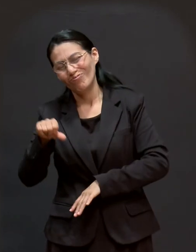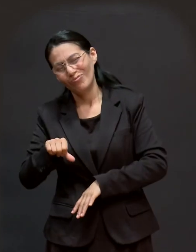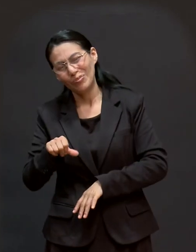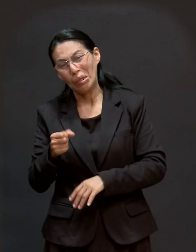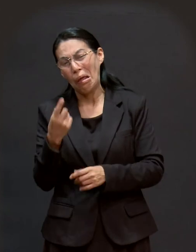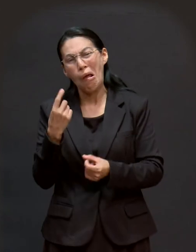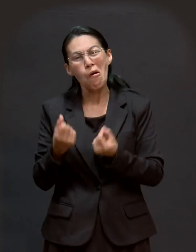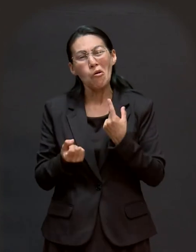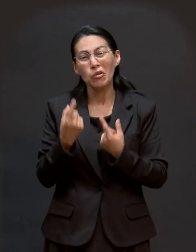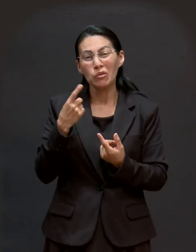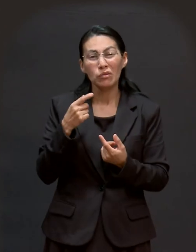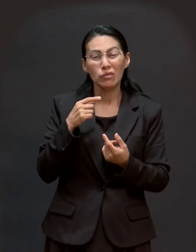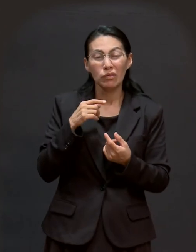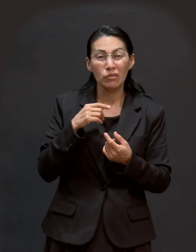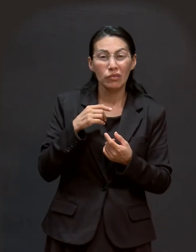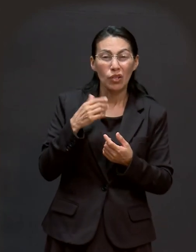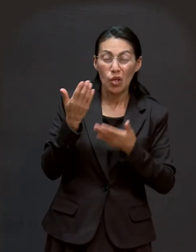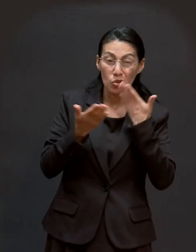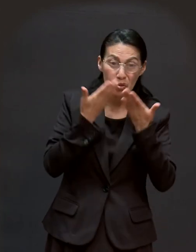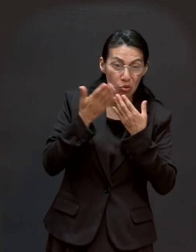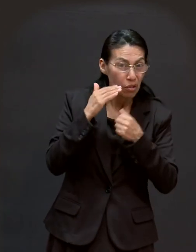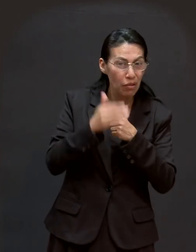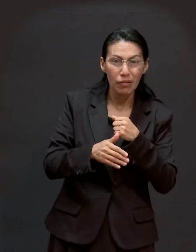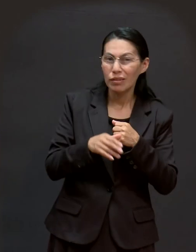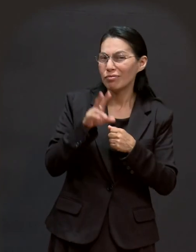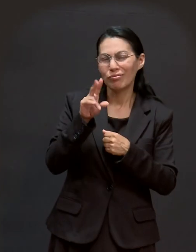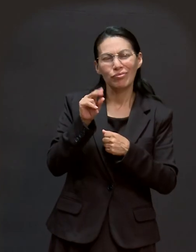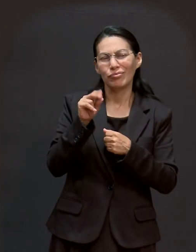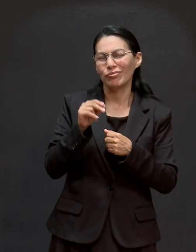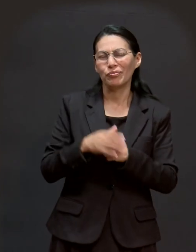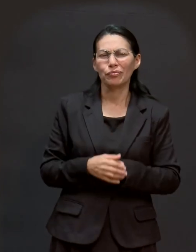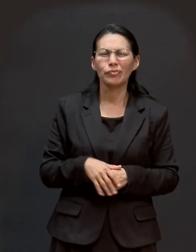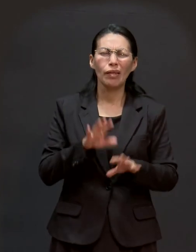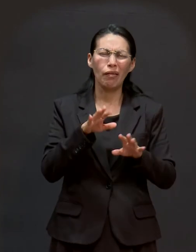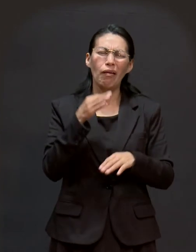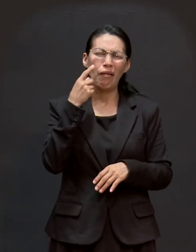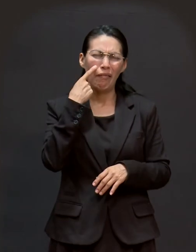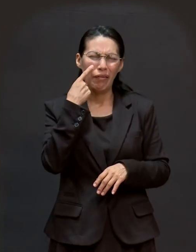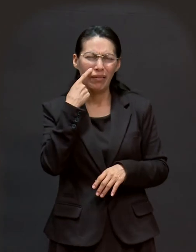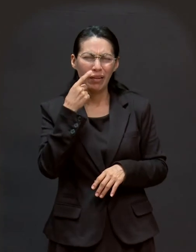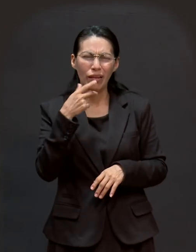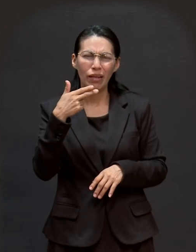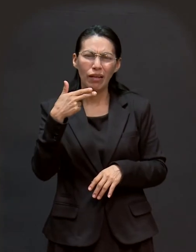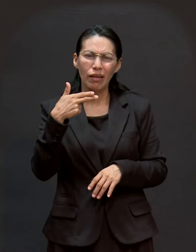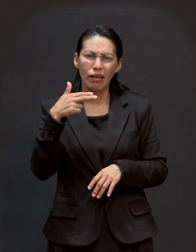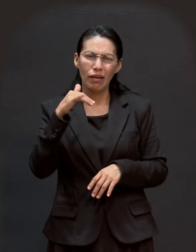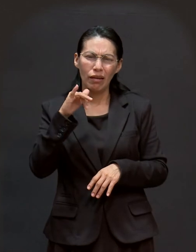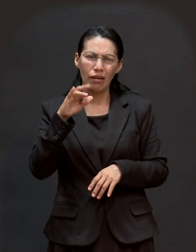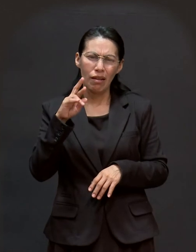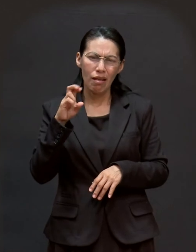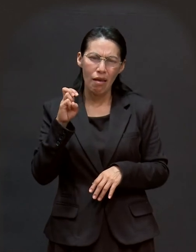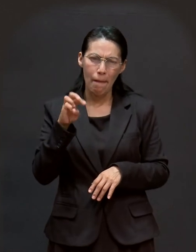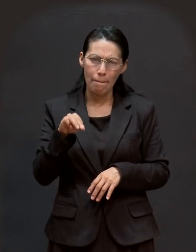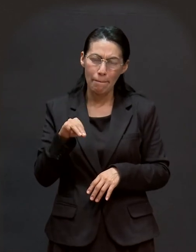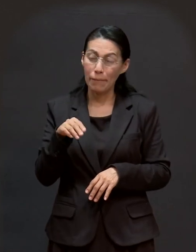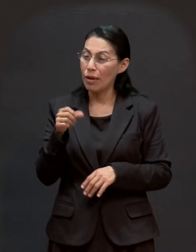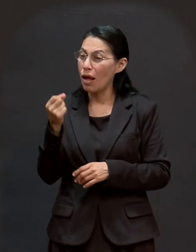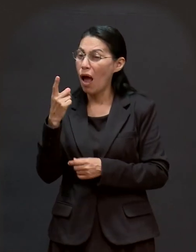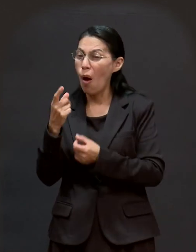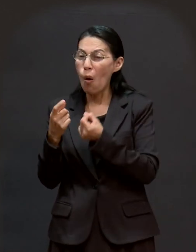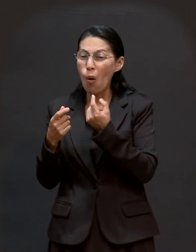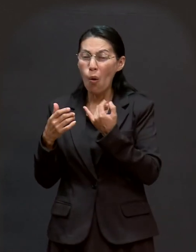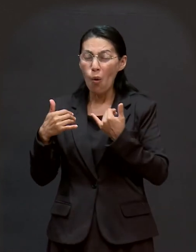muchos de ellos no terminaban finalmente su carrera irán si hay algún joven que estudia en una universidad